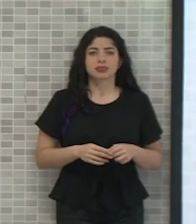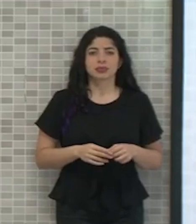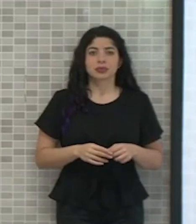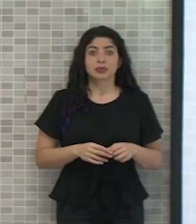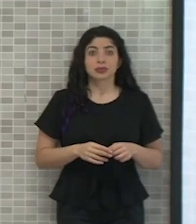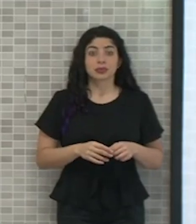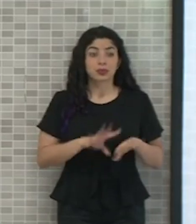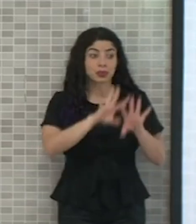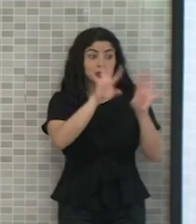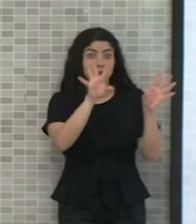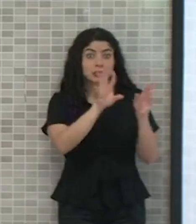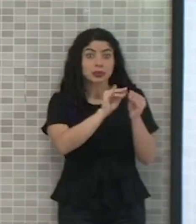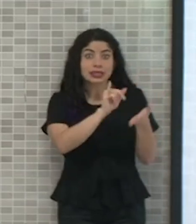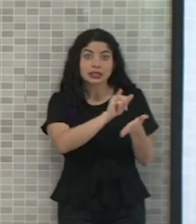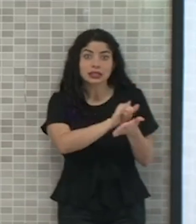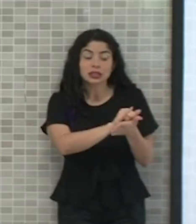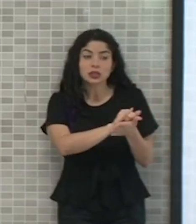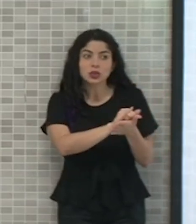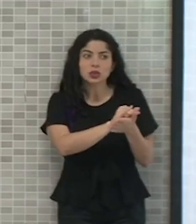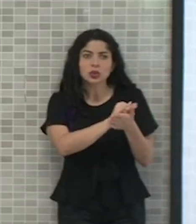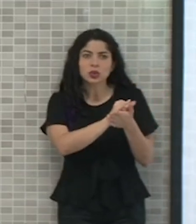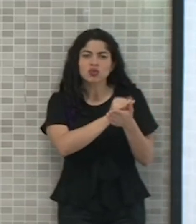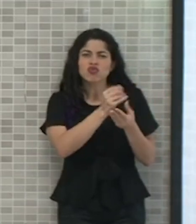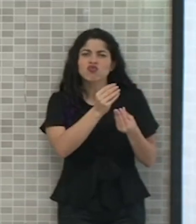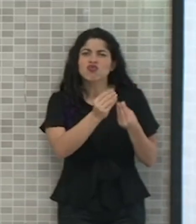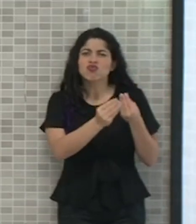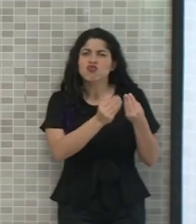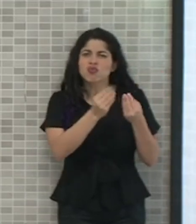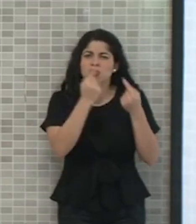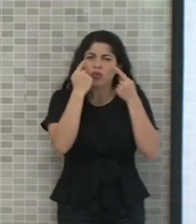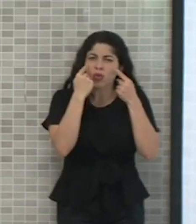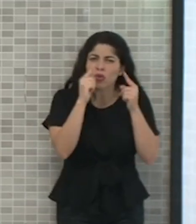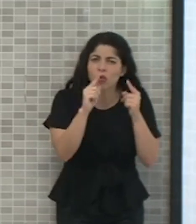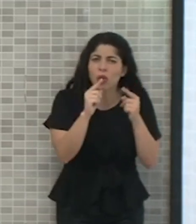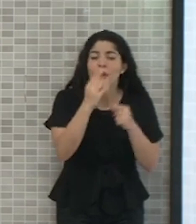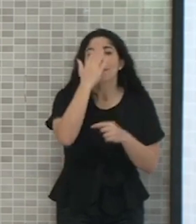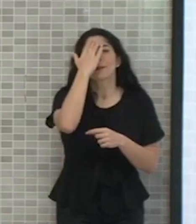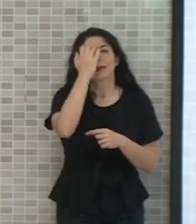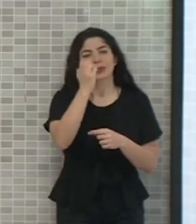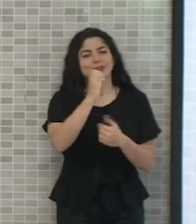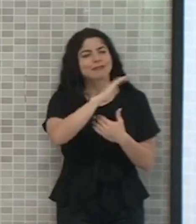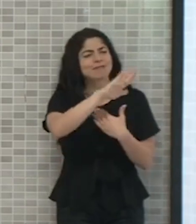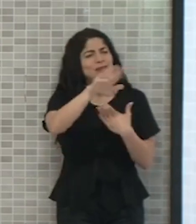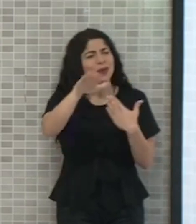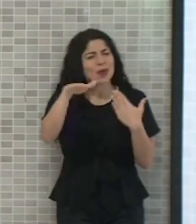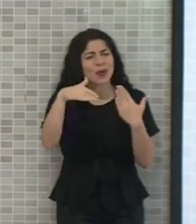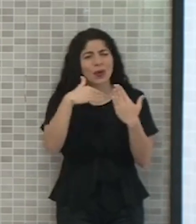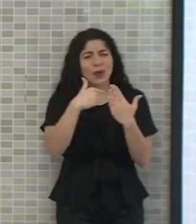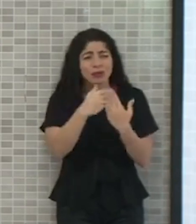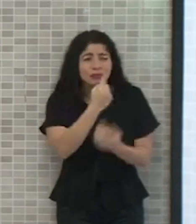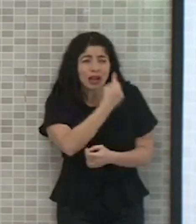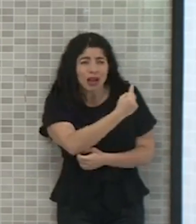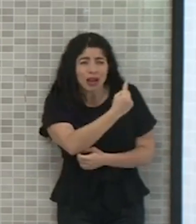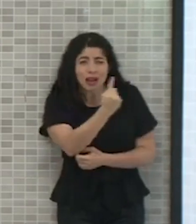Y eso solo es posible porque todos y cada uno de